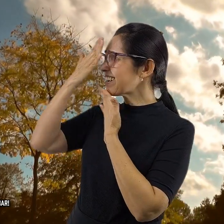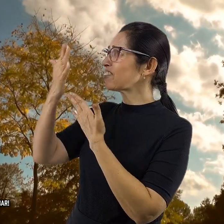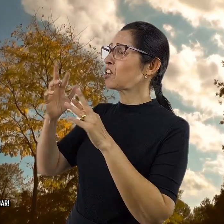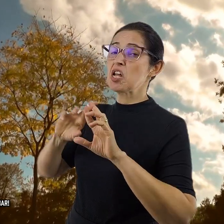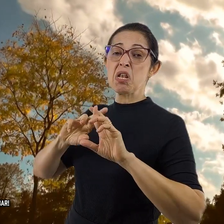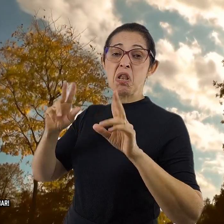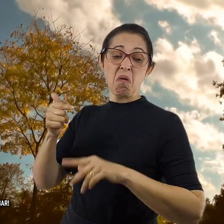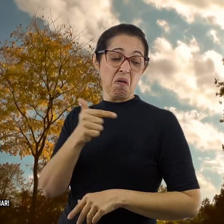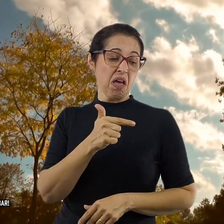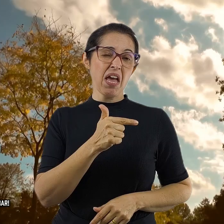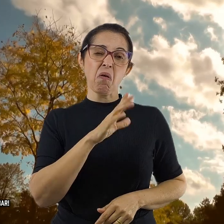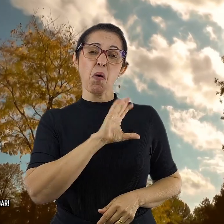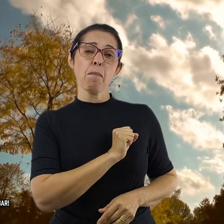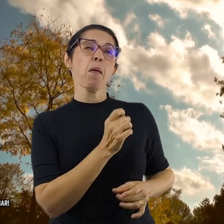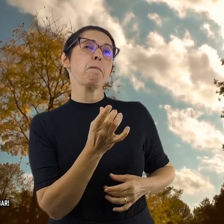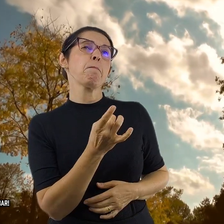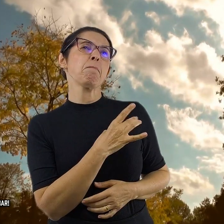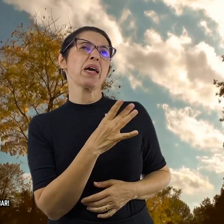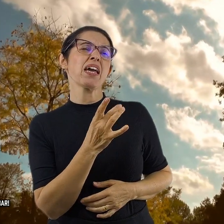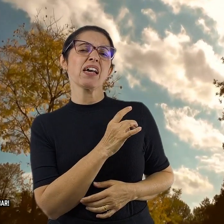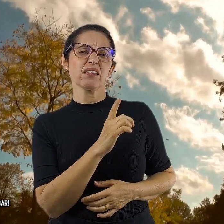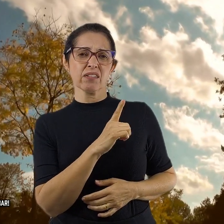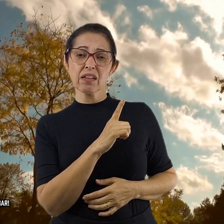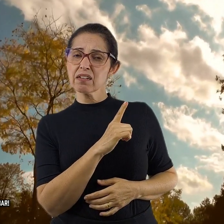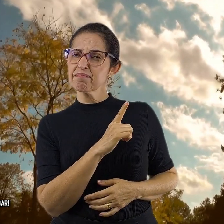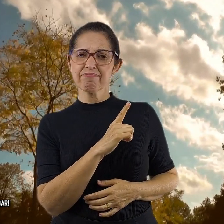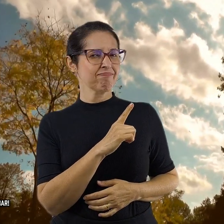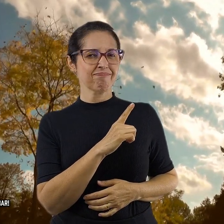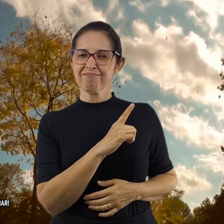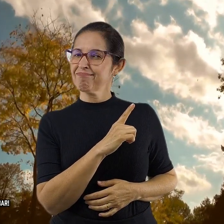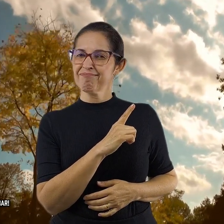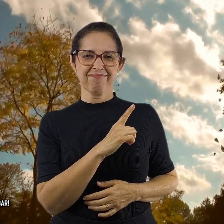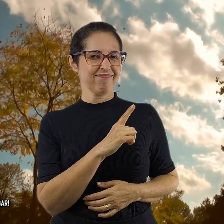amor que tem medo, não é o amor que tem medo,